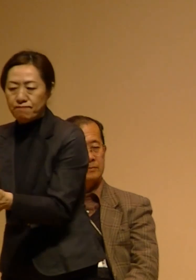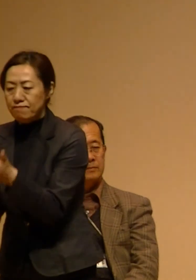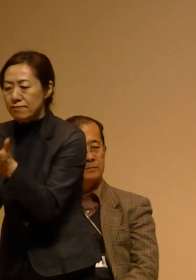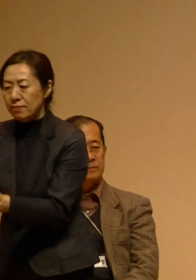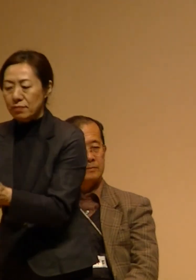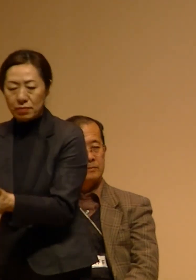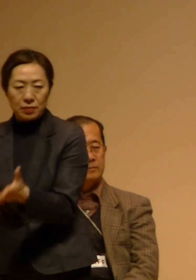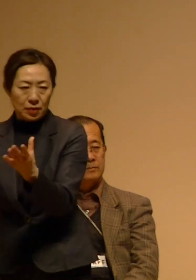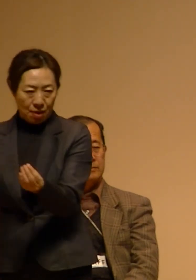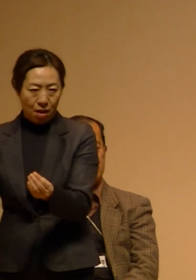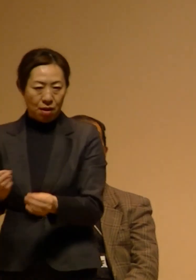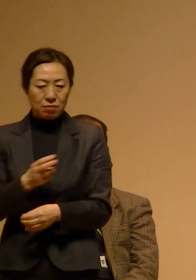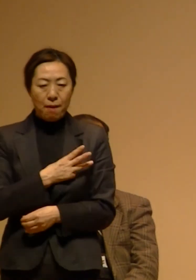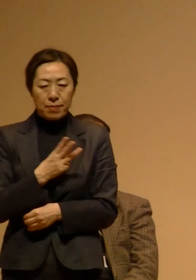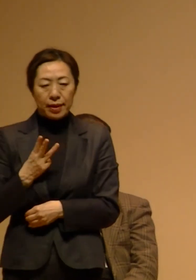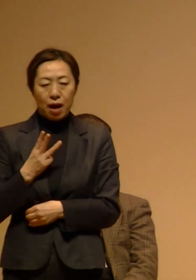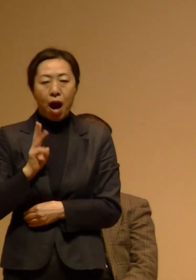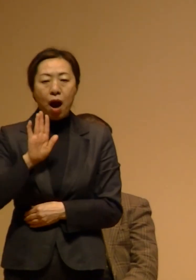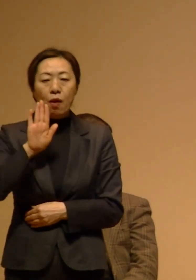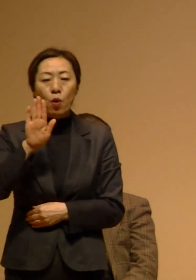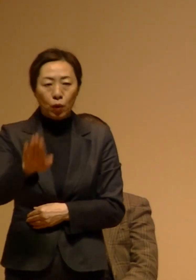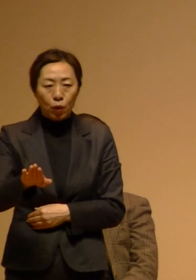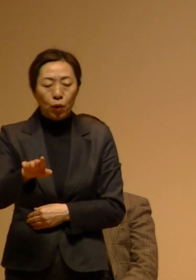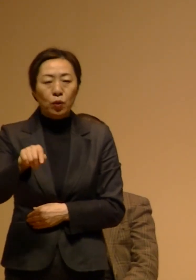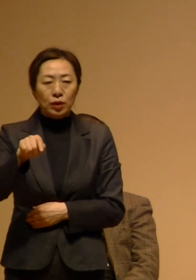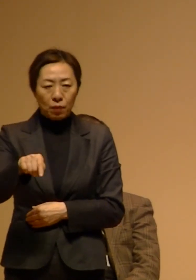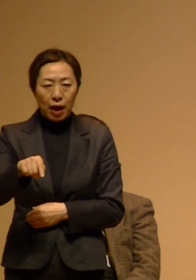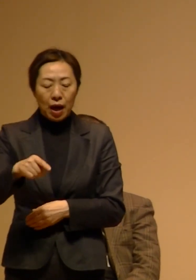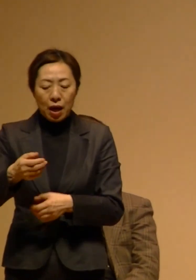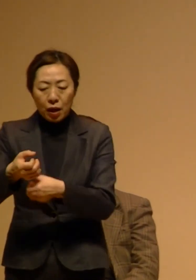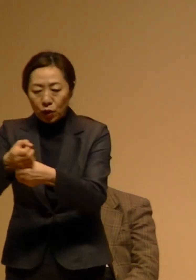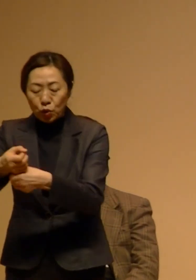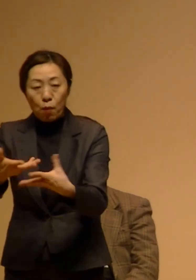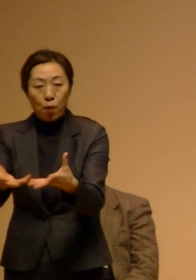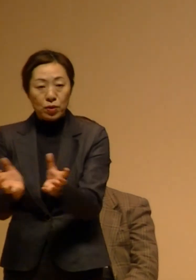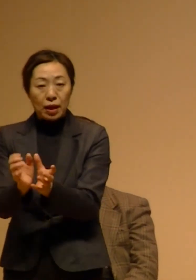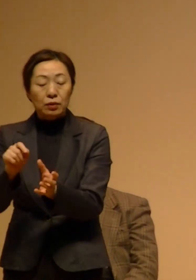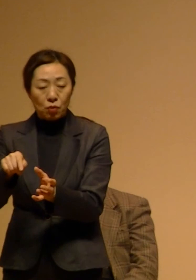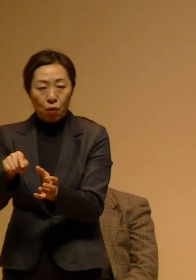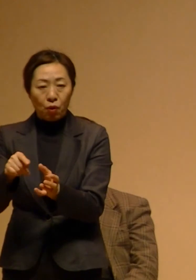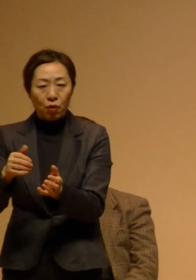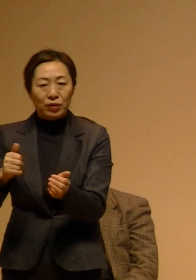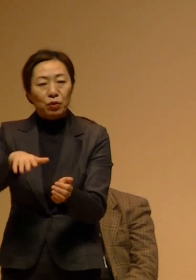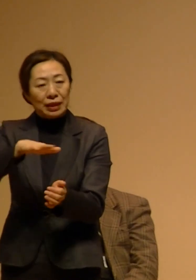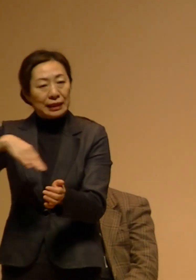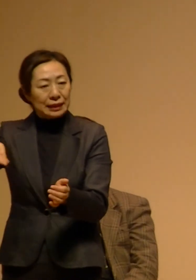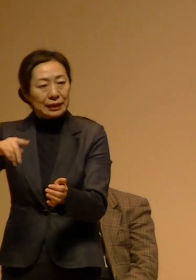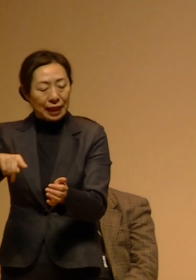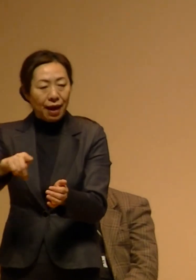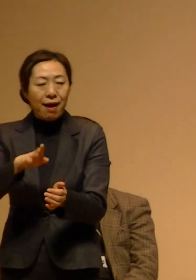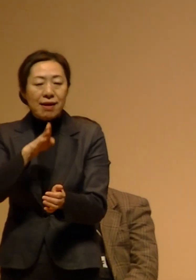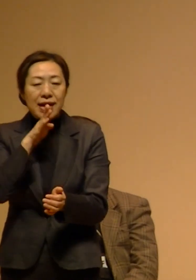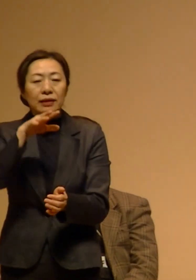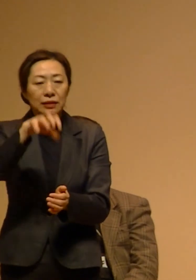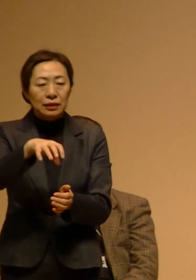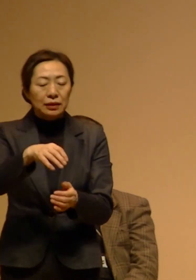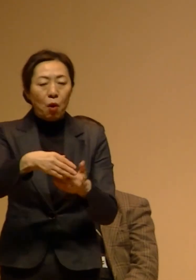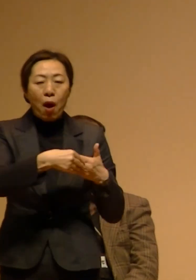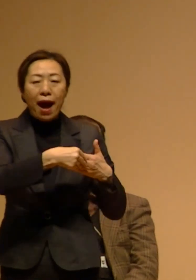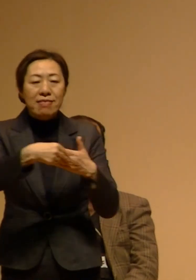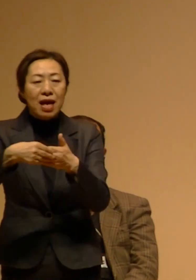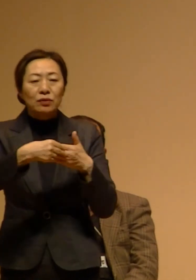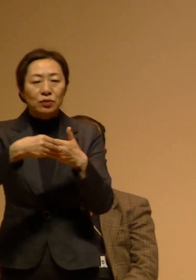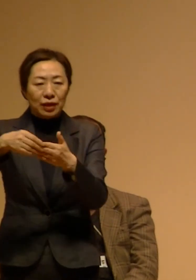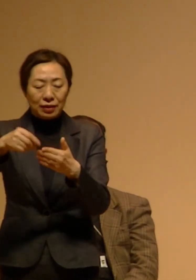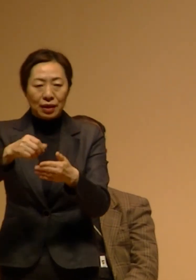そして3日後にはその消防団の皆様方が現地を案内する形でボランティア